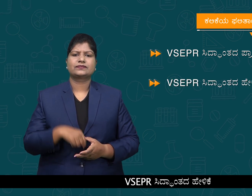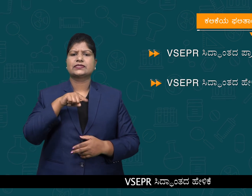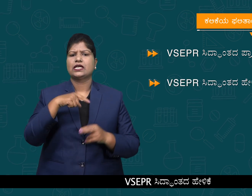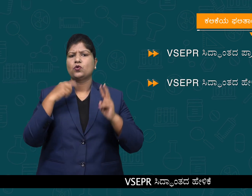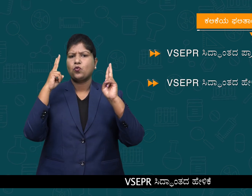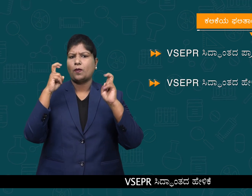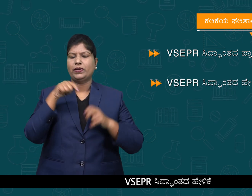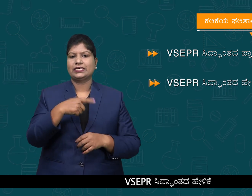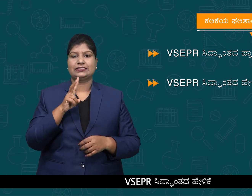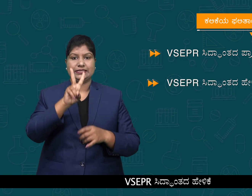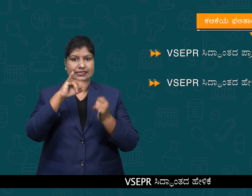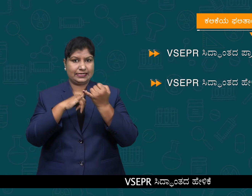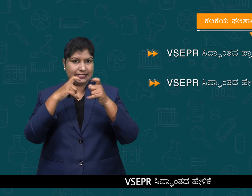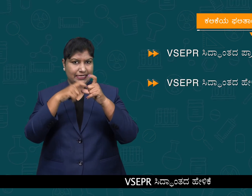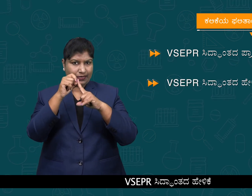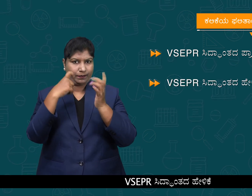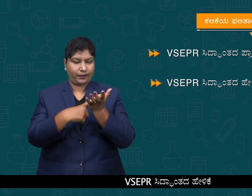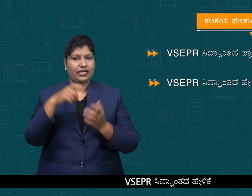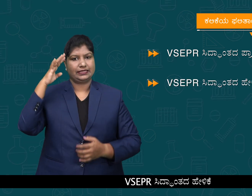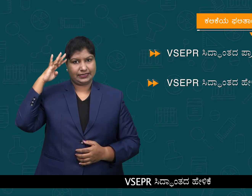VSEPR ಸಿದ್ಧಾಂತದ ಹೇಳಿಕೆ,